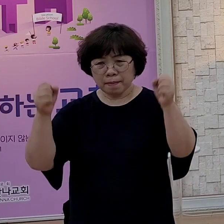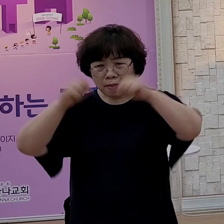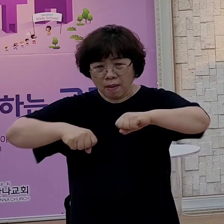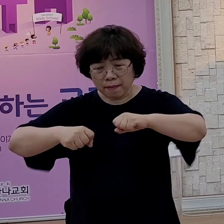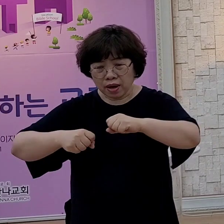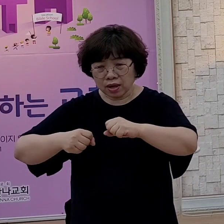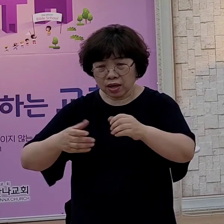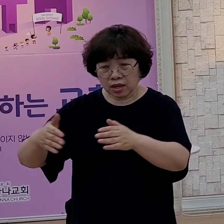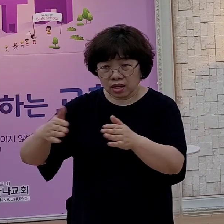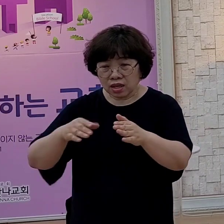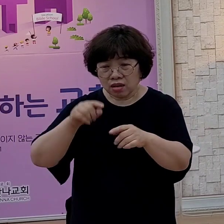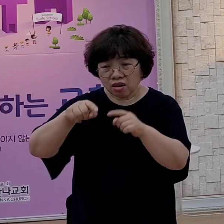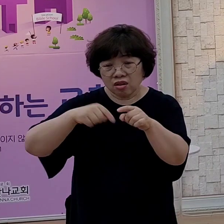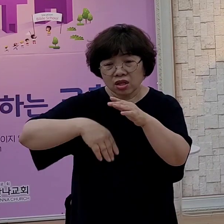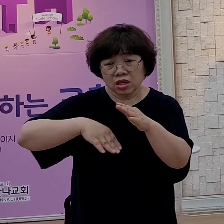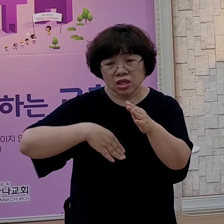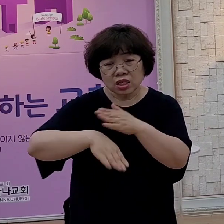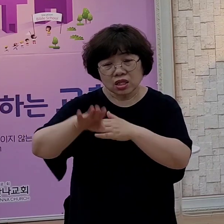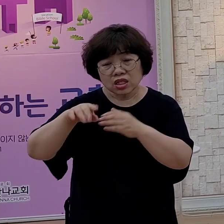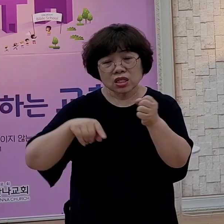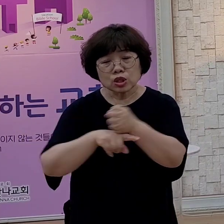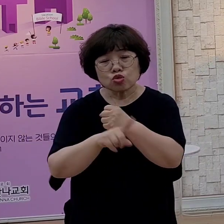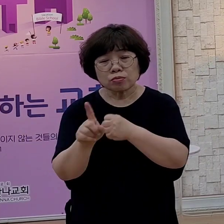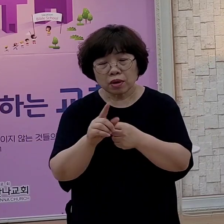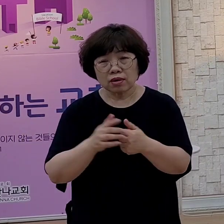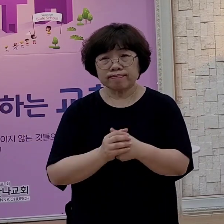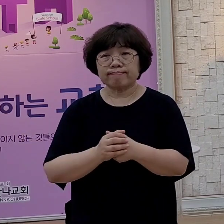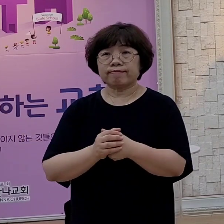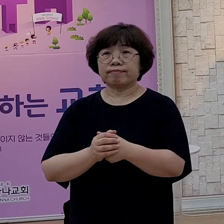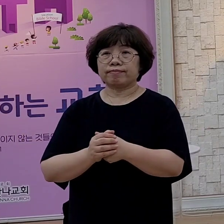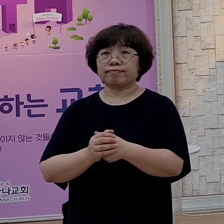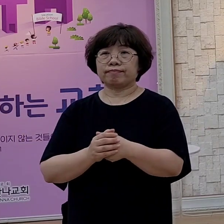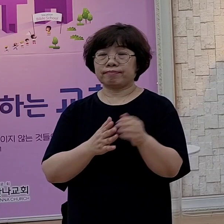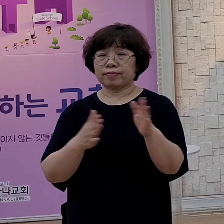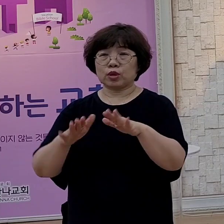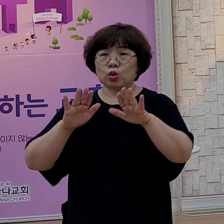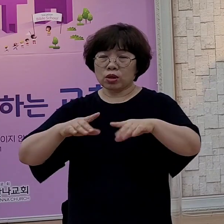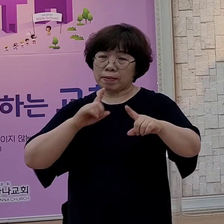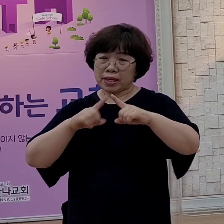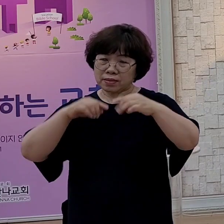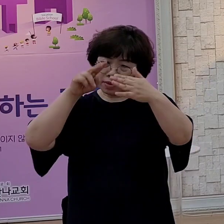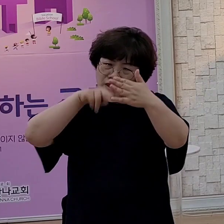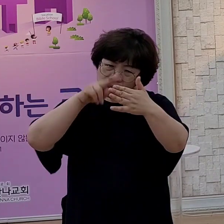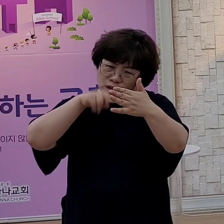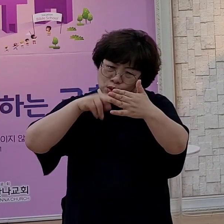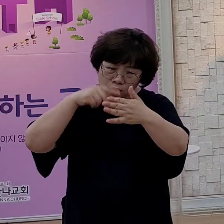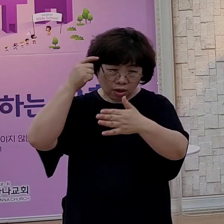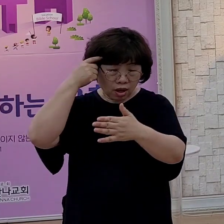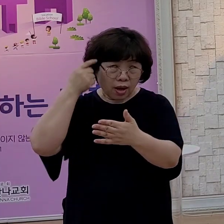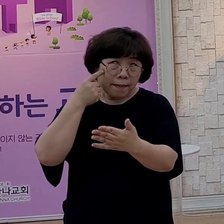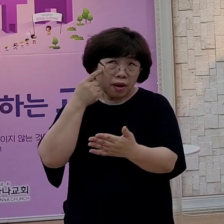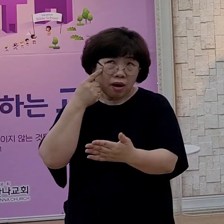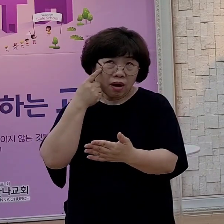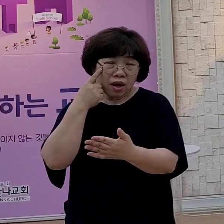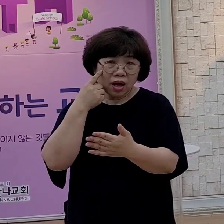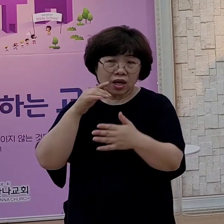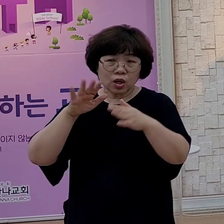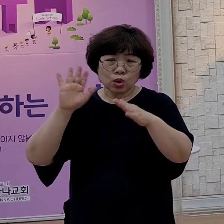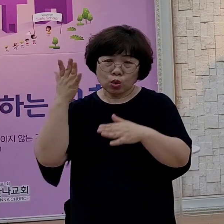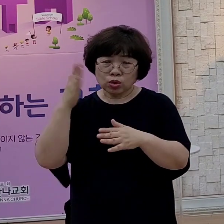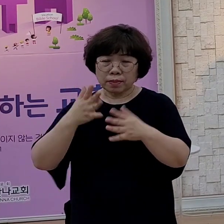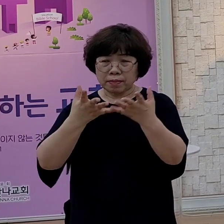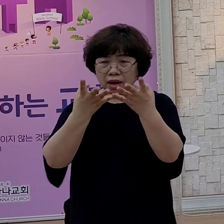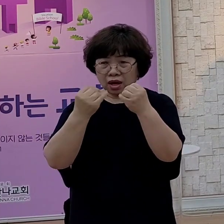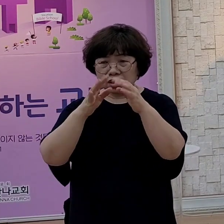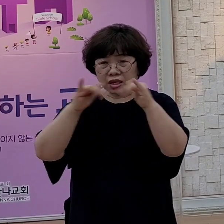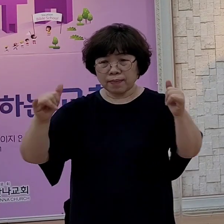가는 이유가 뭘까요? 지금 이 말씀들을 이렇게 읽고 지금 생각해 보면 오늘날 많은 사람들이 멸망의 길을 가고